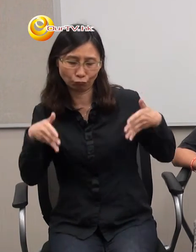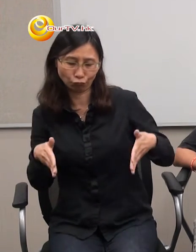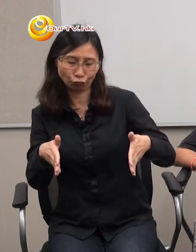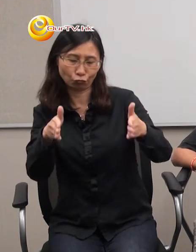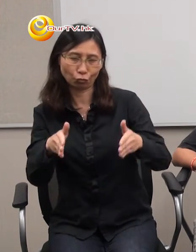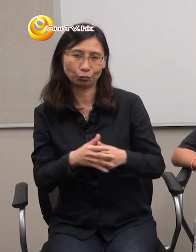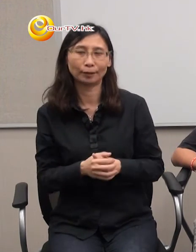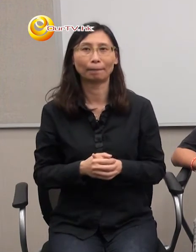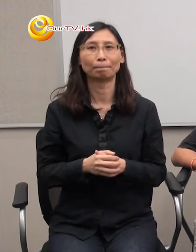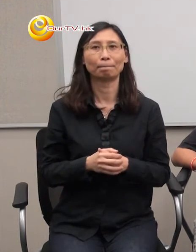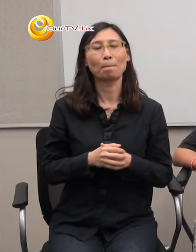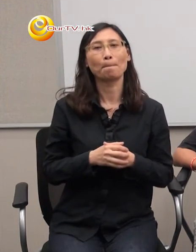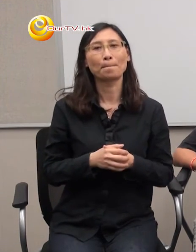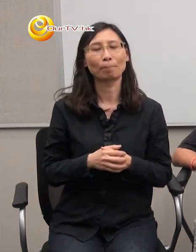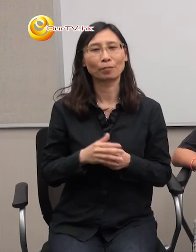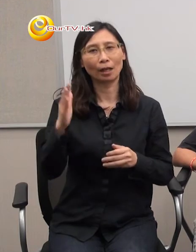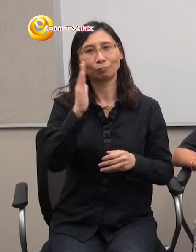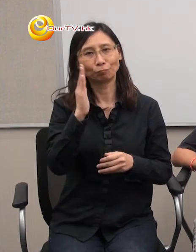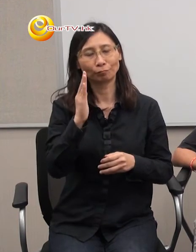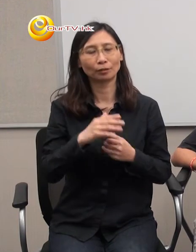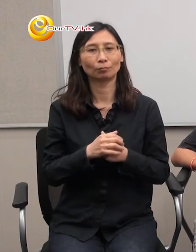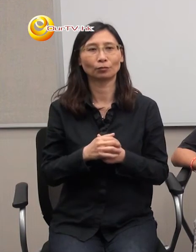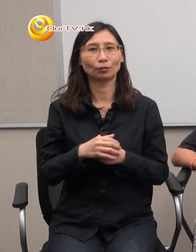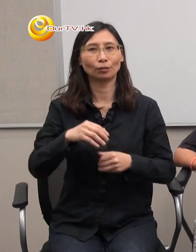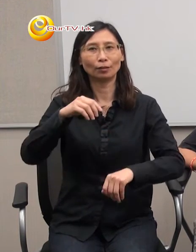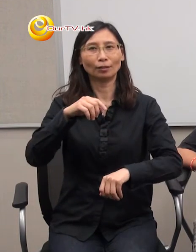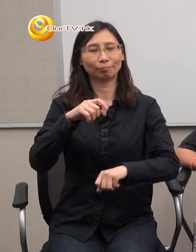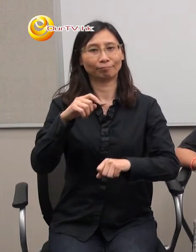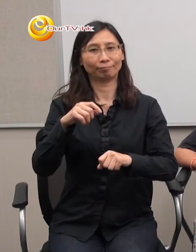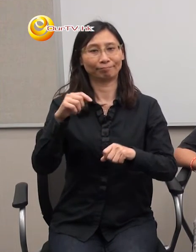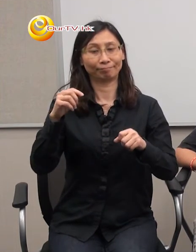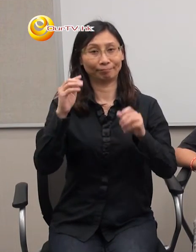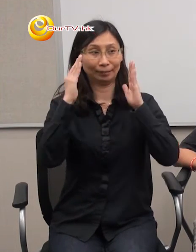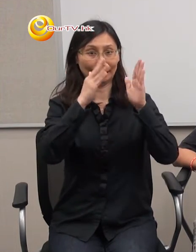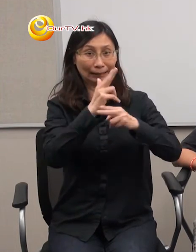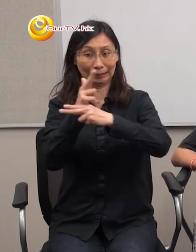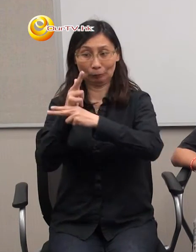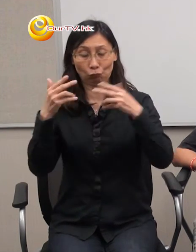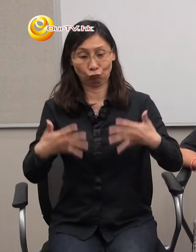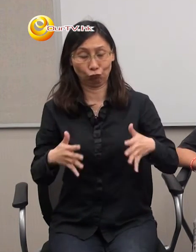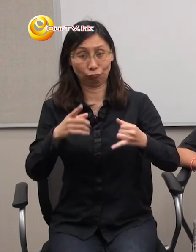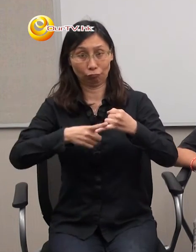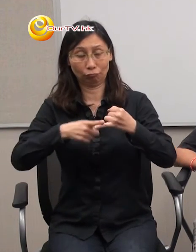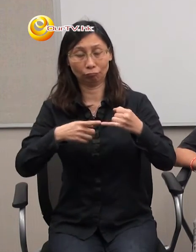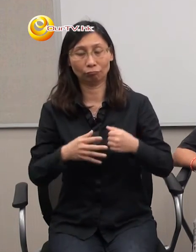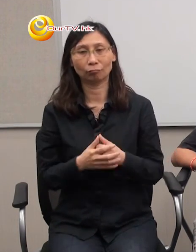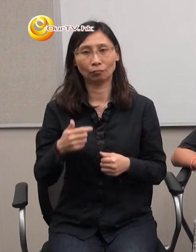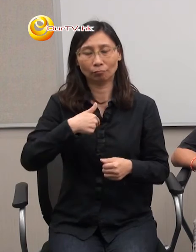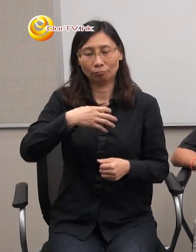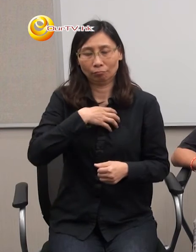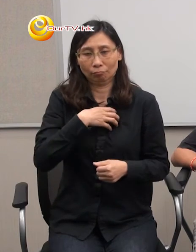係啊，咁啊， 係咯。 咁啊，差唔多呢個節目完嘅尾聲咧，我就覺得其實